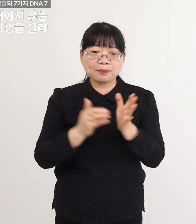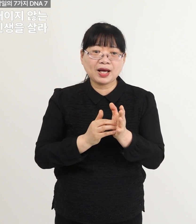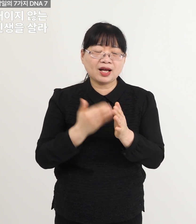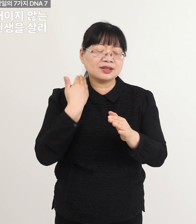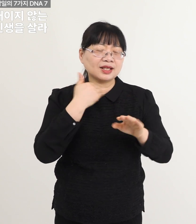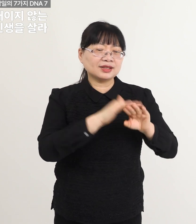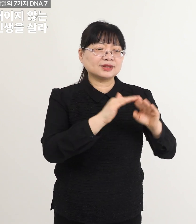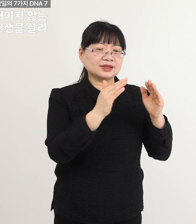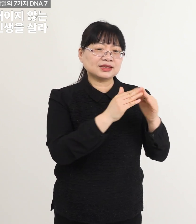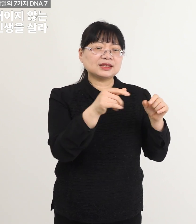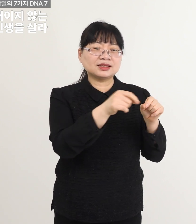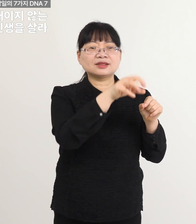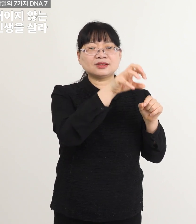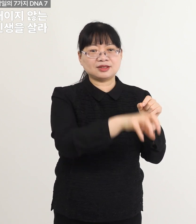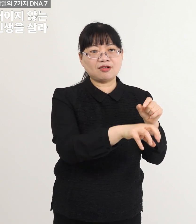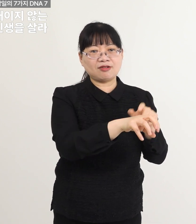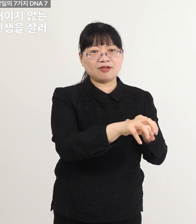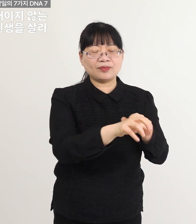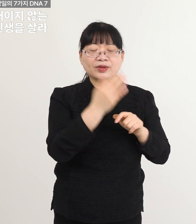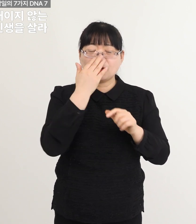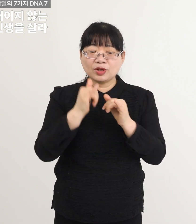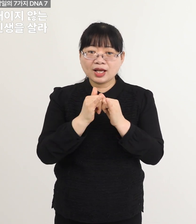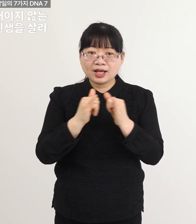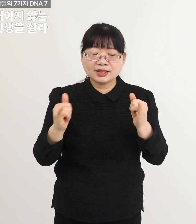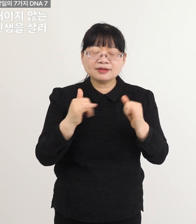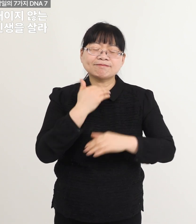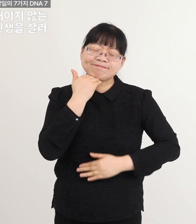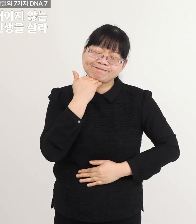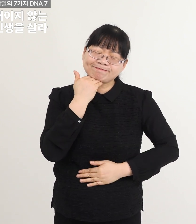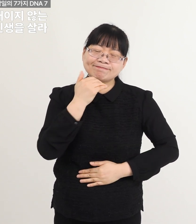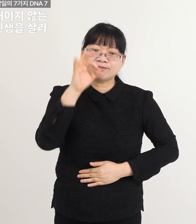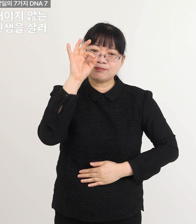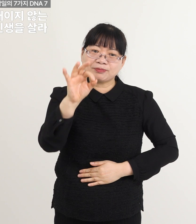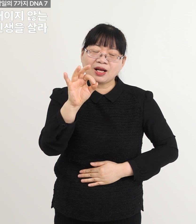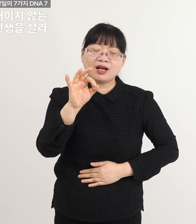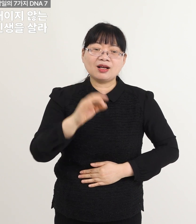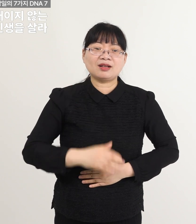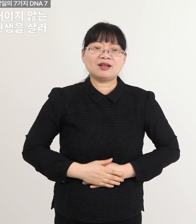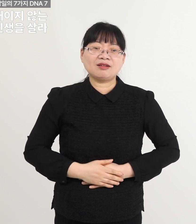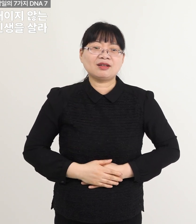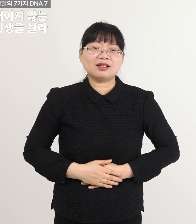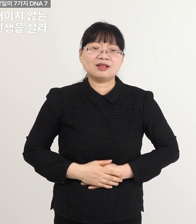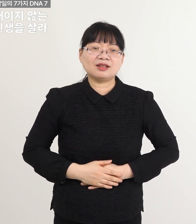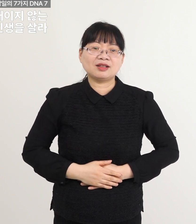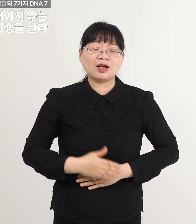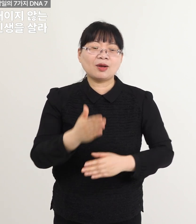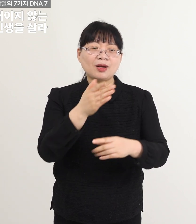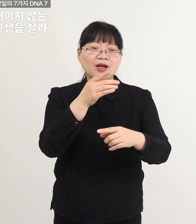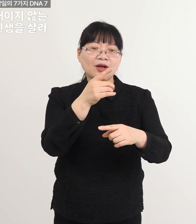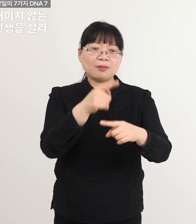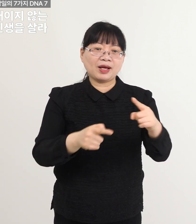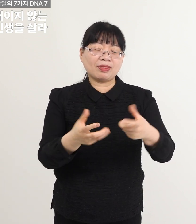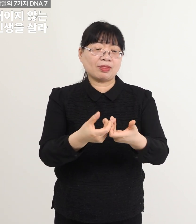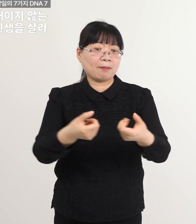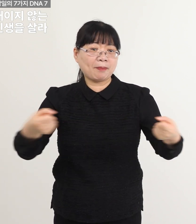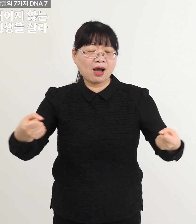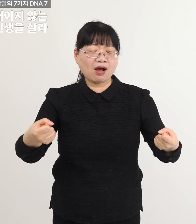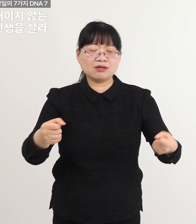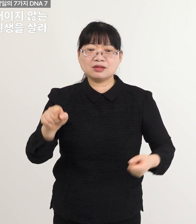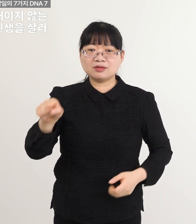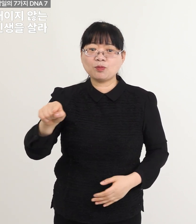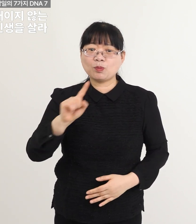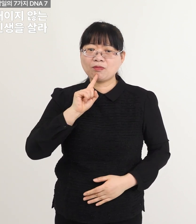셋집 근처에. 유대인들이 가만히 듣다가 반응이 딱 갈라진 거예요. 말도 안 되는 소리를 하고